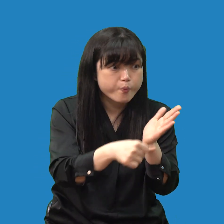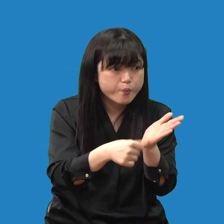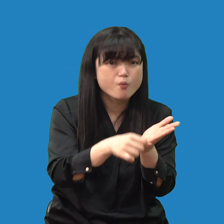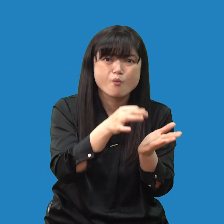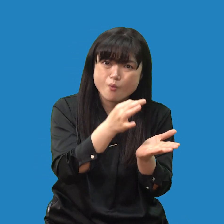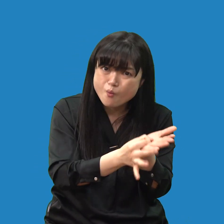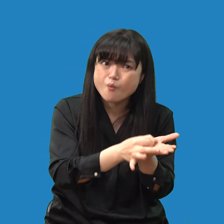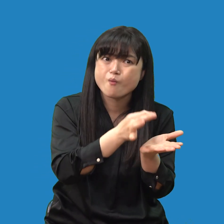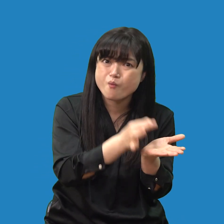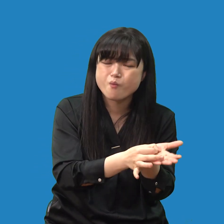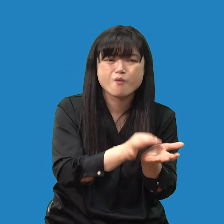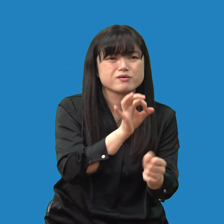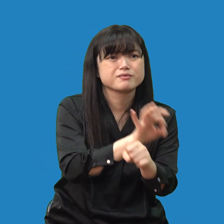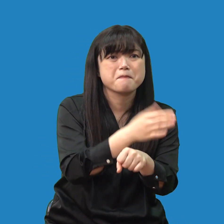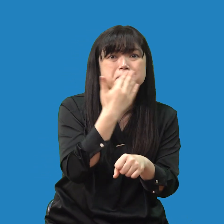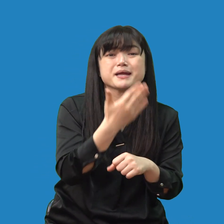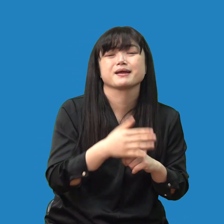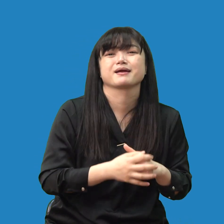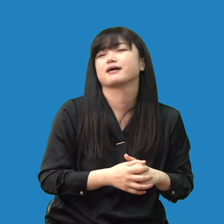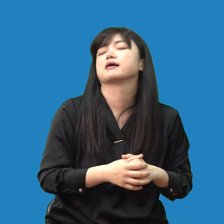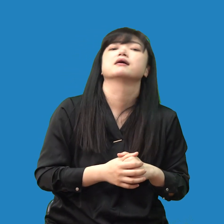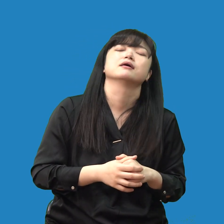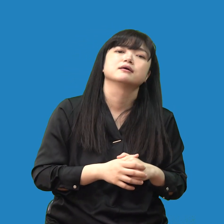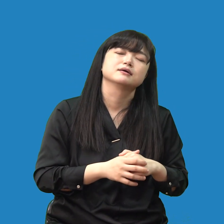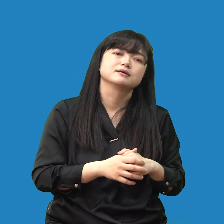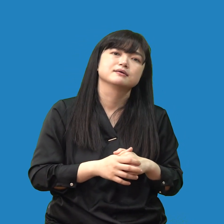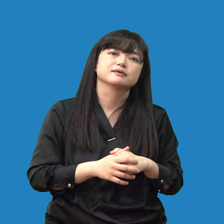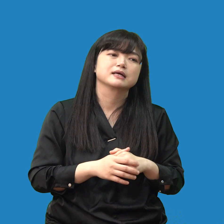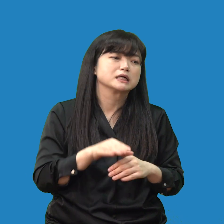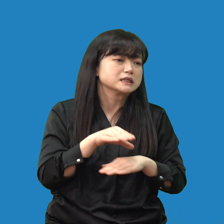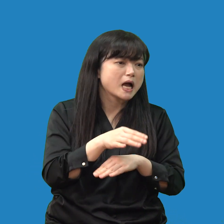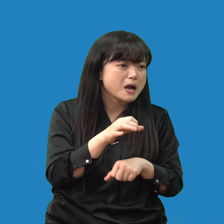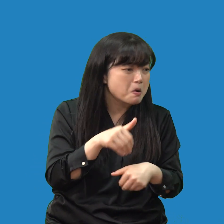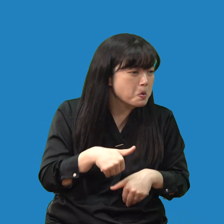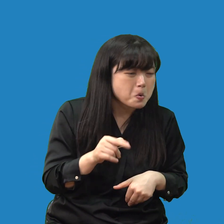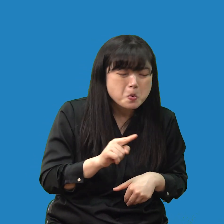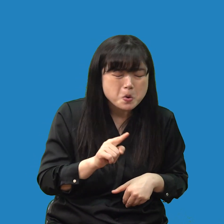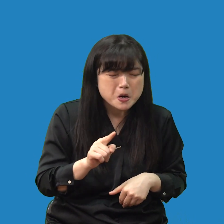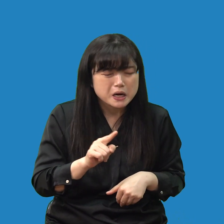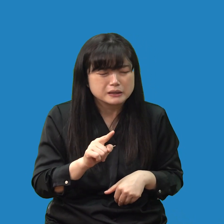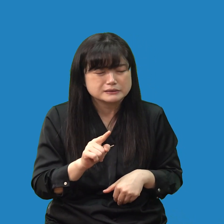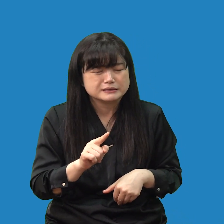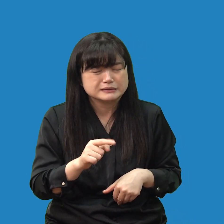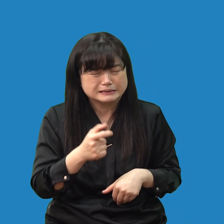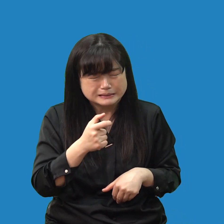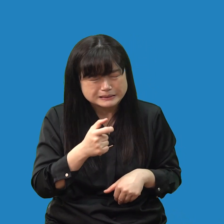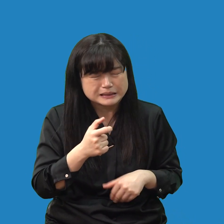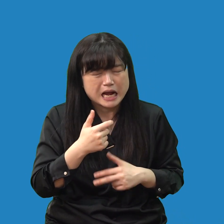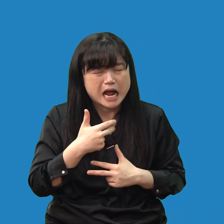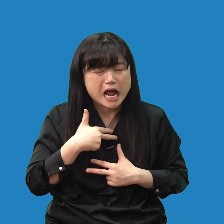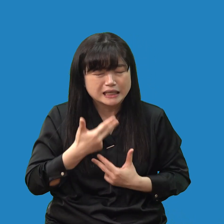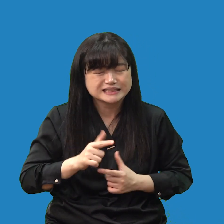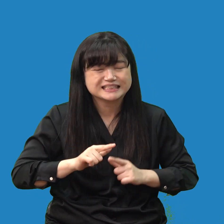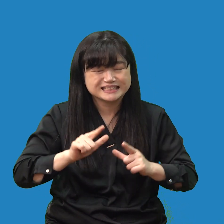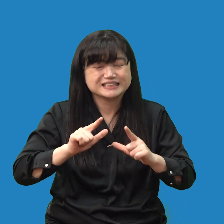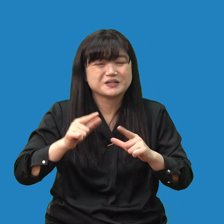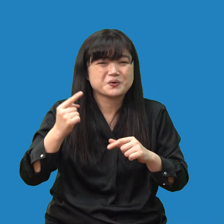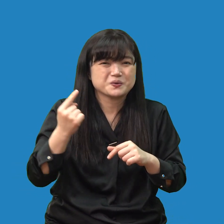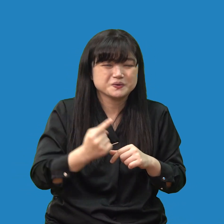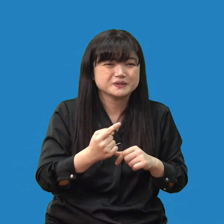주방 가전들을 싸게 구입할 수 있었습니다. 차가 필요할 때는 우리 안식년 오신 한국